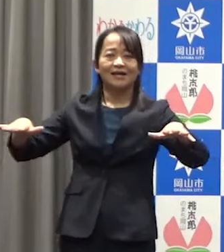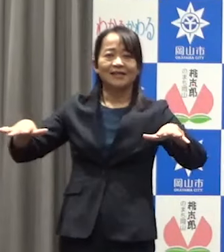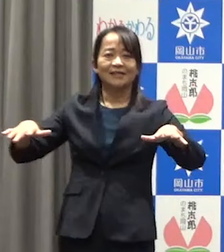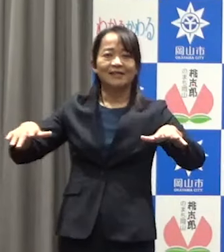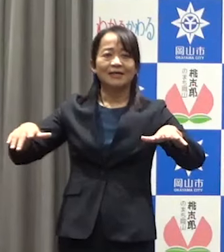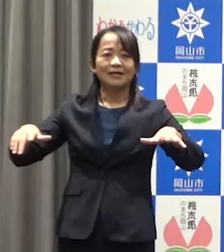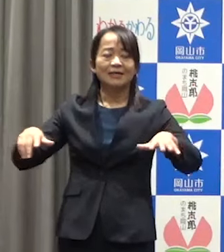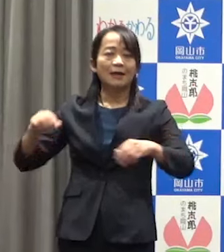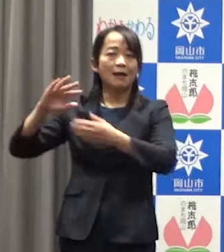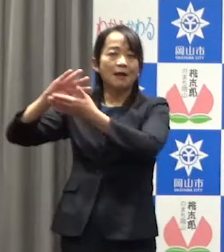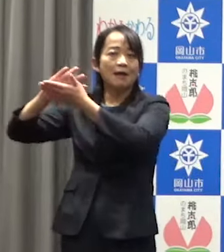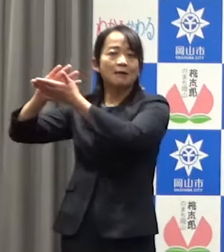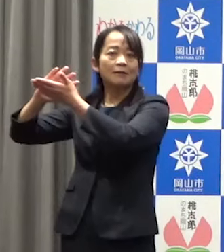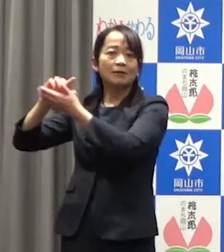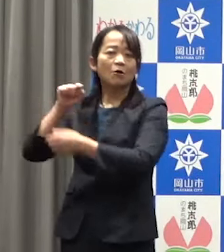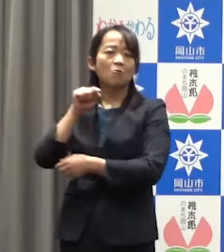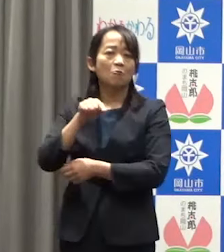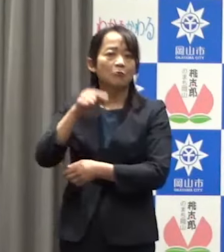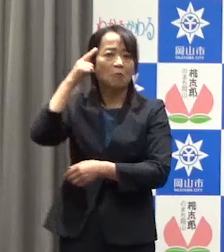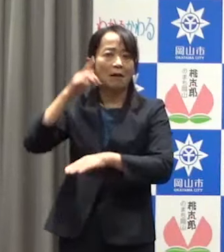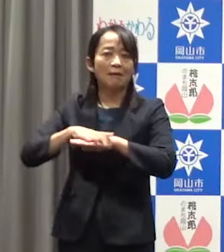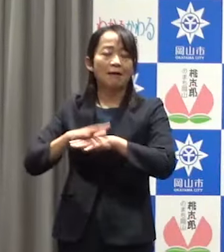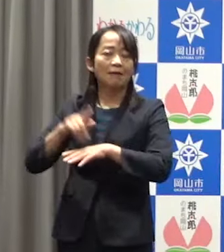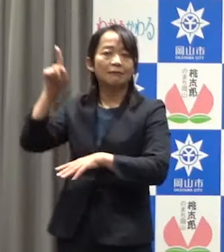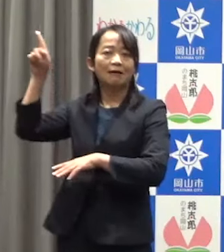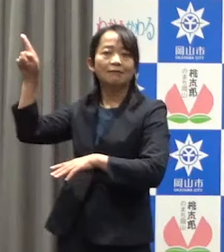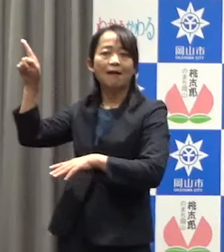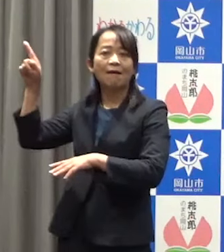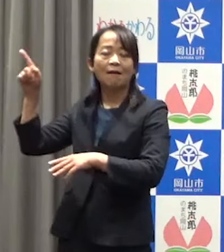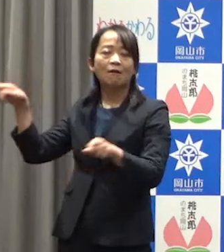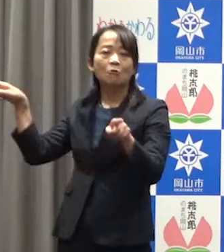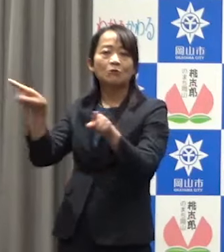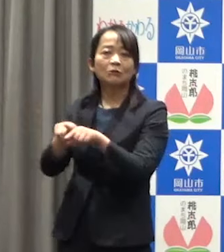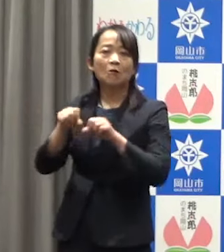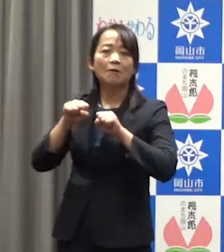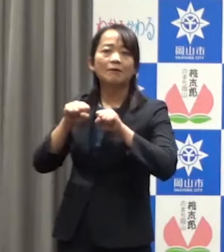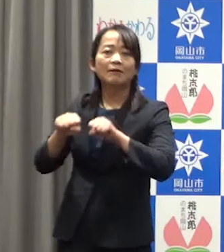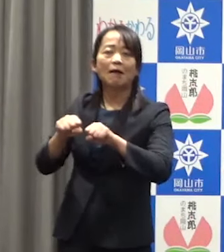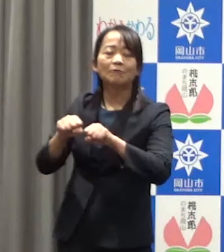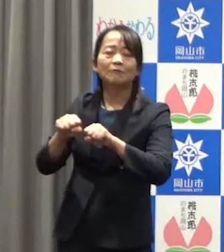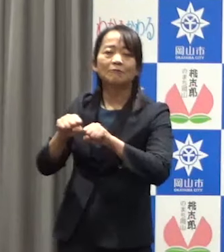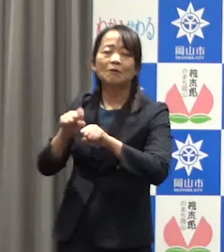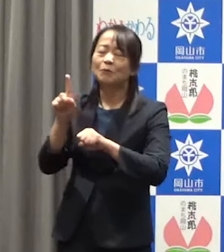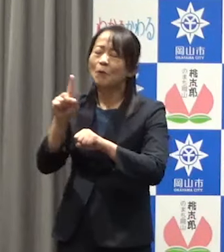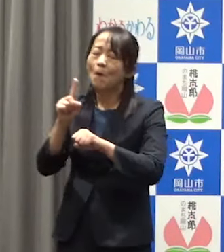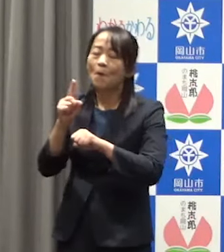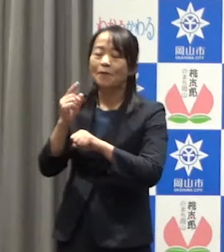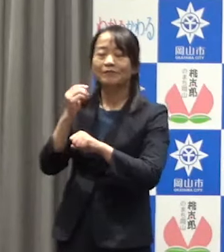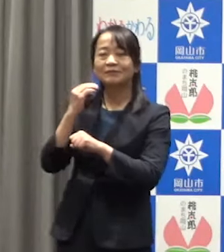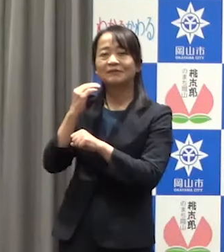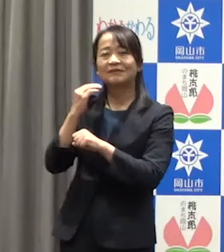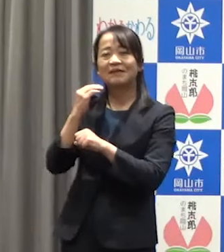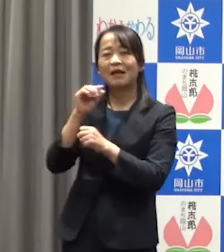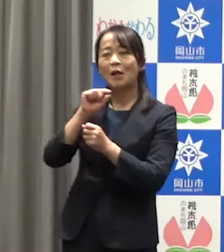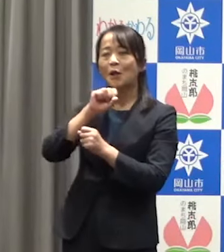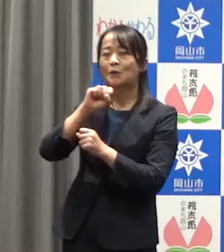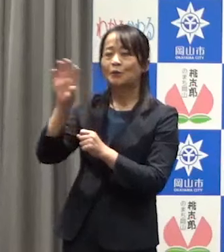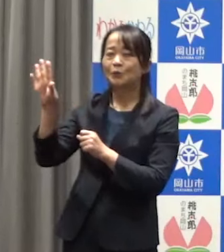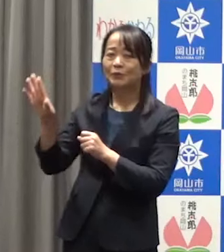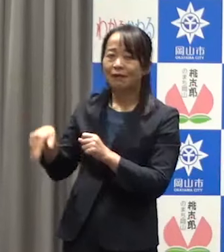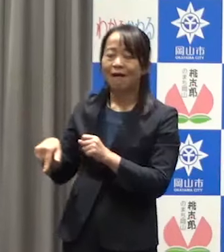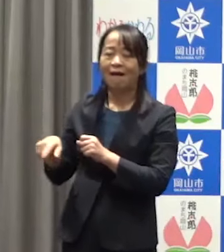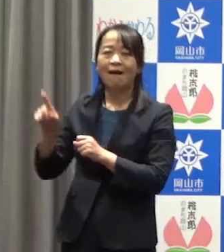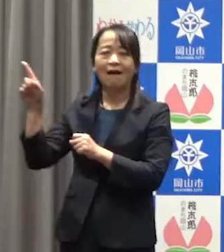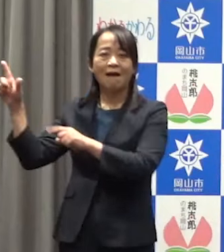申し上げているところであり、それがまだご回答いただいてないわけであります。それを待